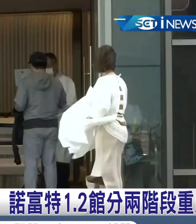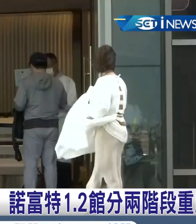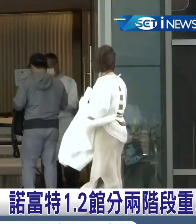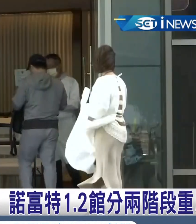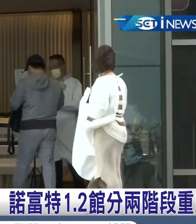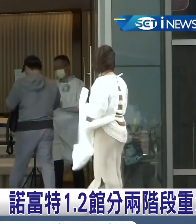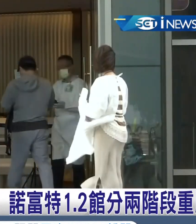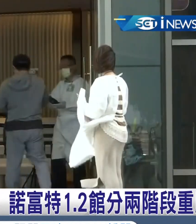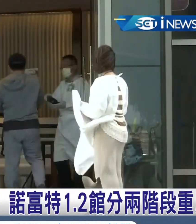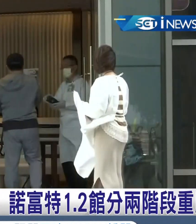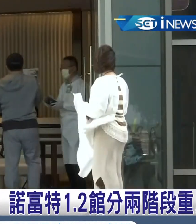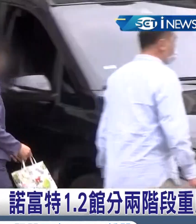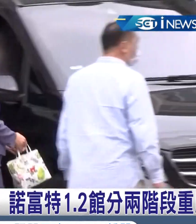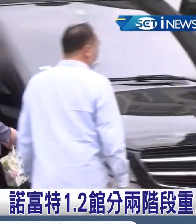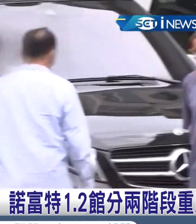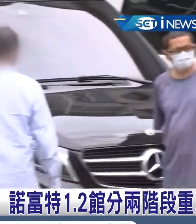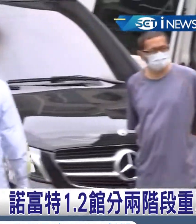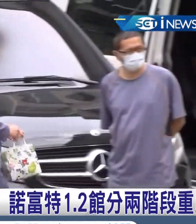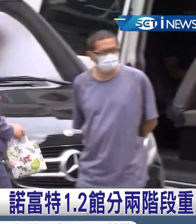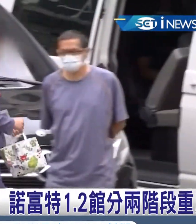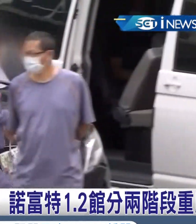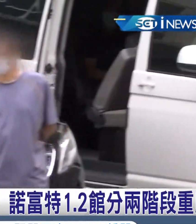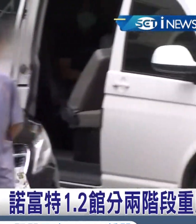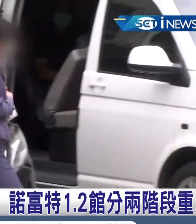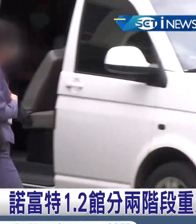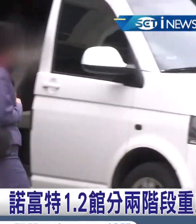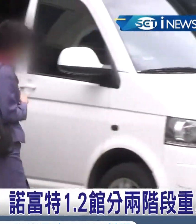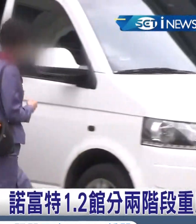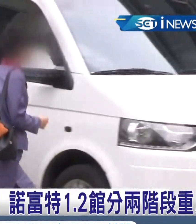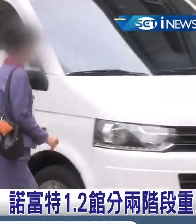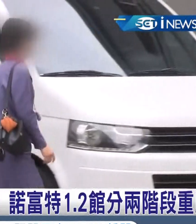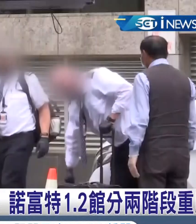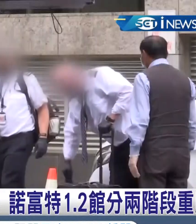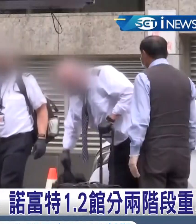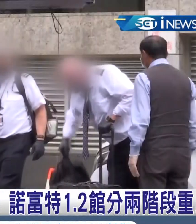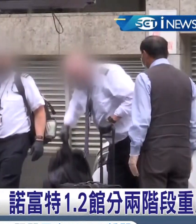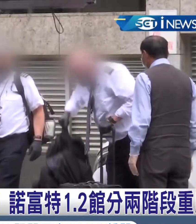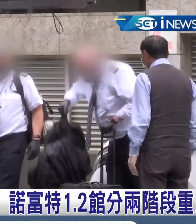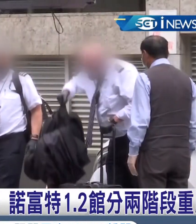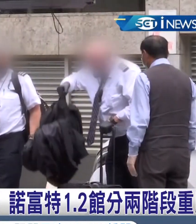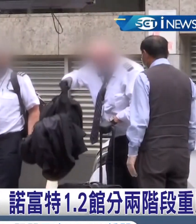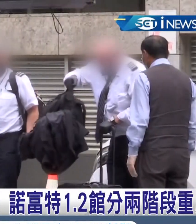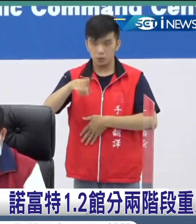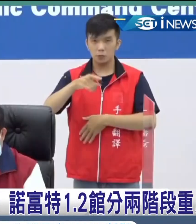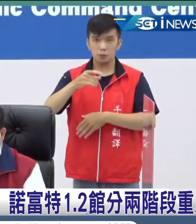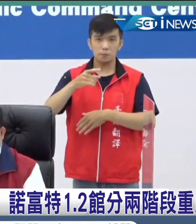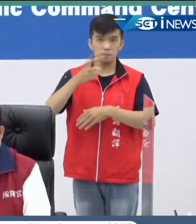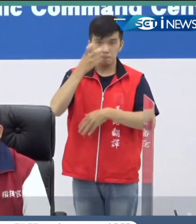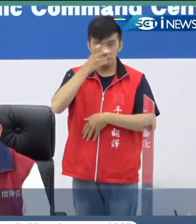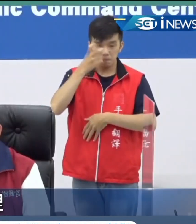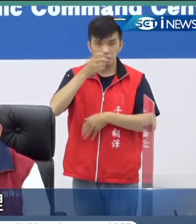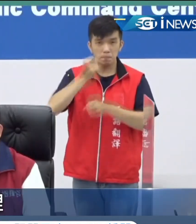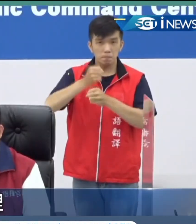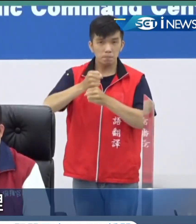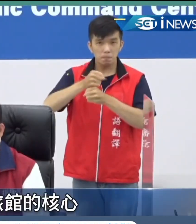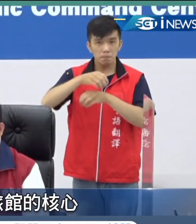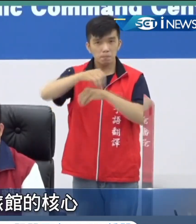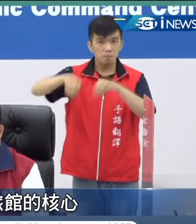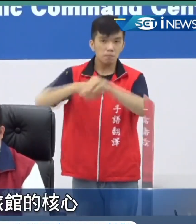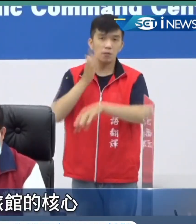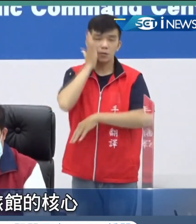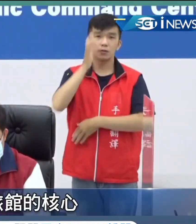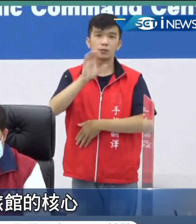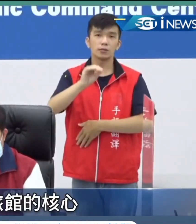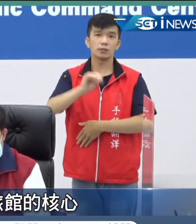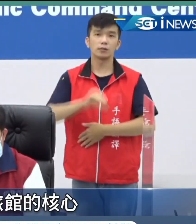做好隔离检疫的工作，做好坐满并且待满隔离期才能恢复飞行工作。 我想人员管理哦